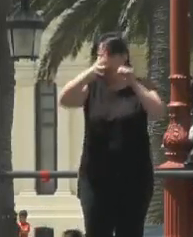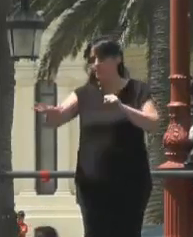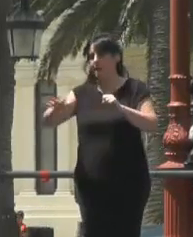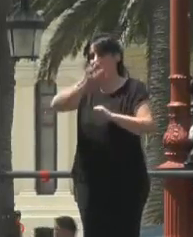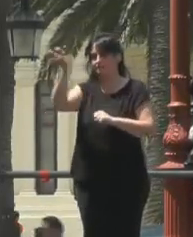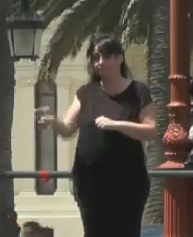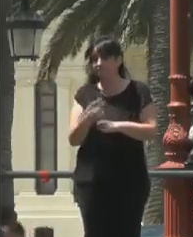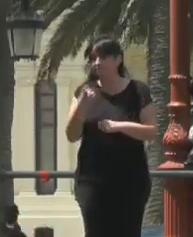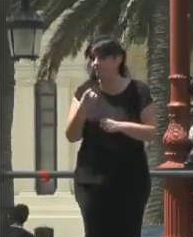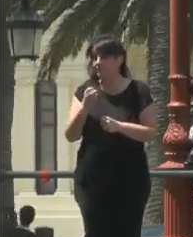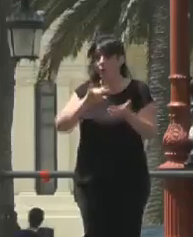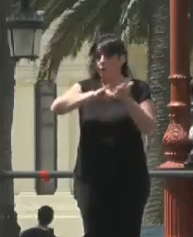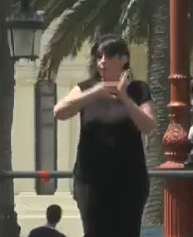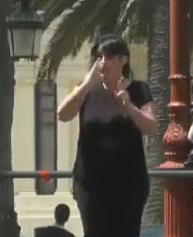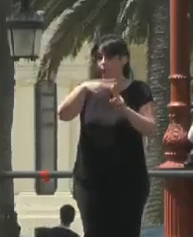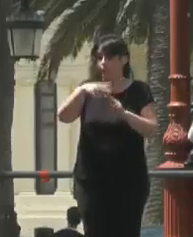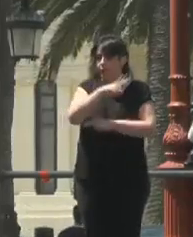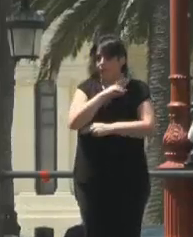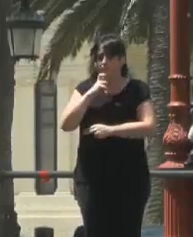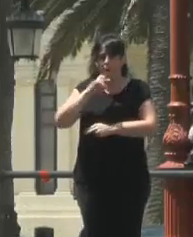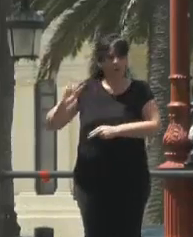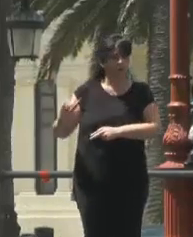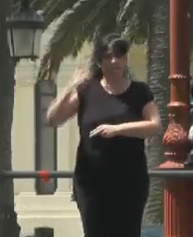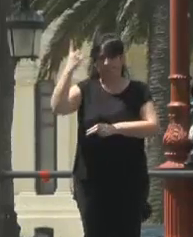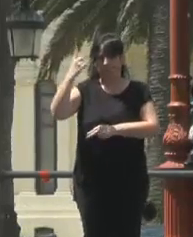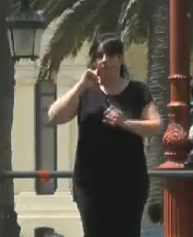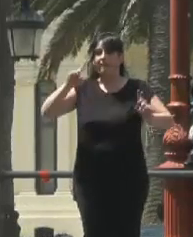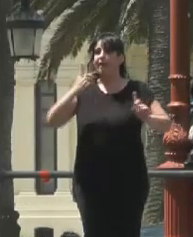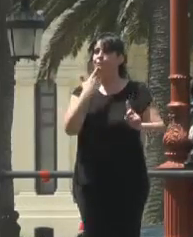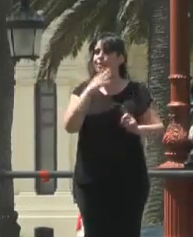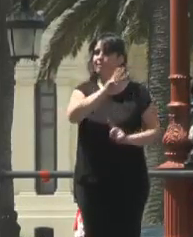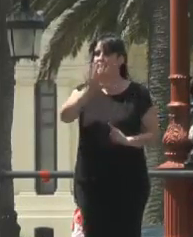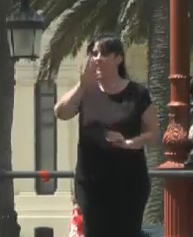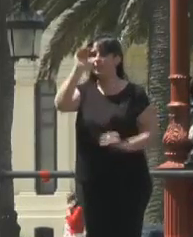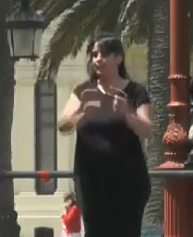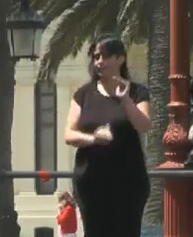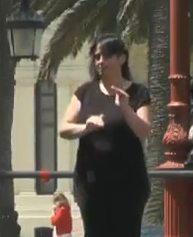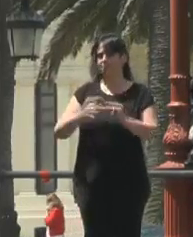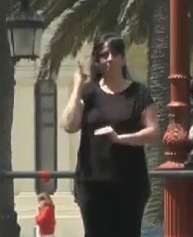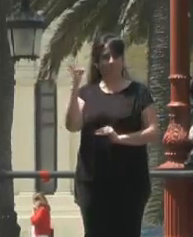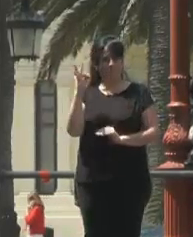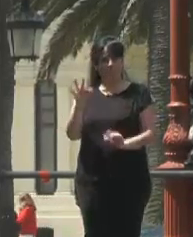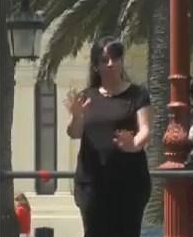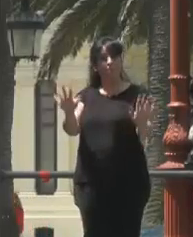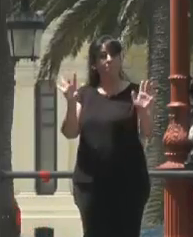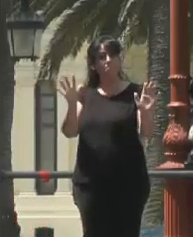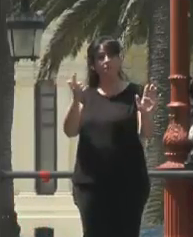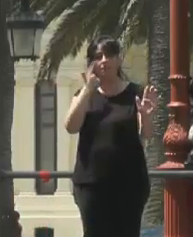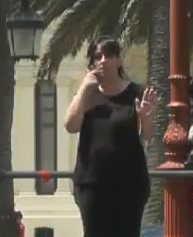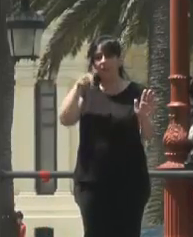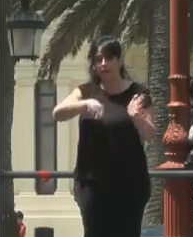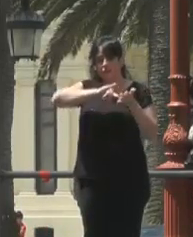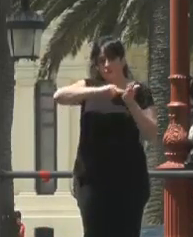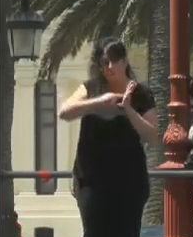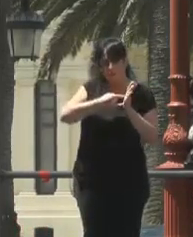político mejor valorado y que tiene mayor estimación de voto entre los menores de 35 años, lo cual está muy bien. Pero ojo, no nos equivoquemos, esto no es un proyecto